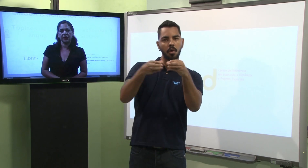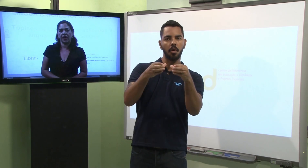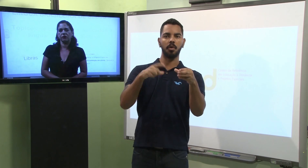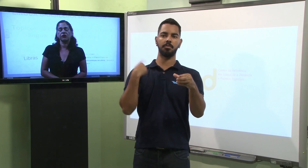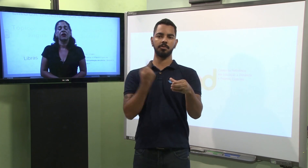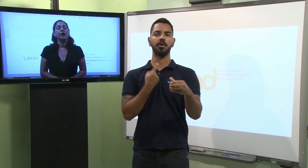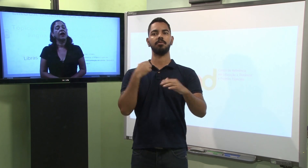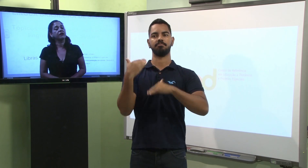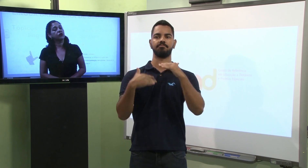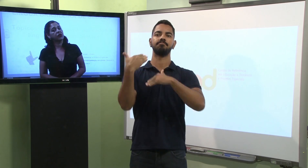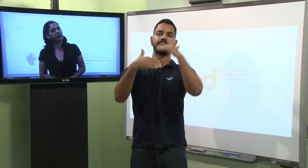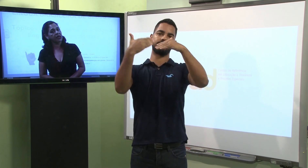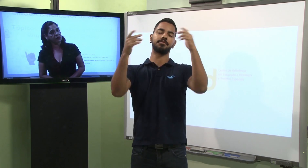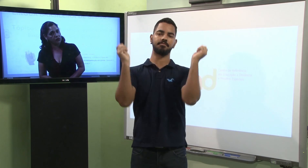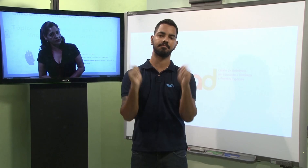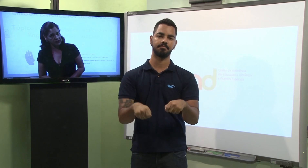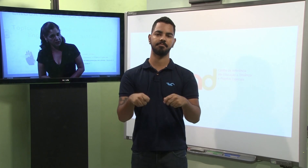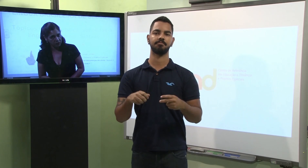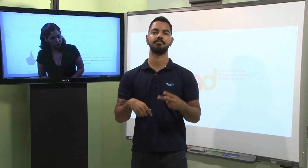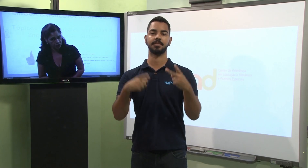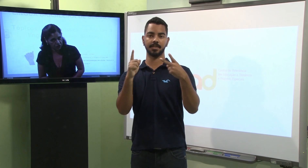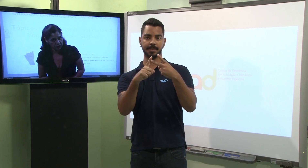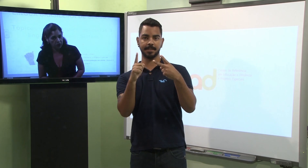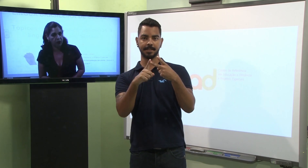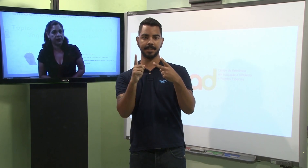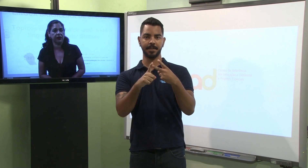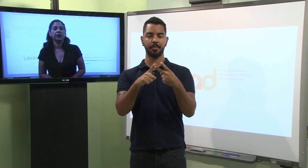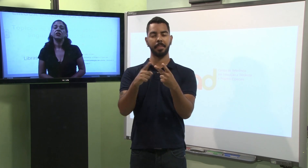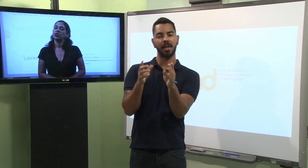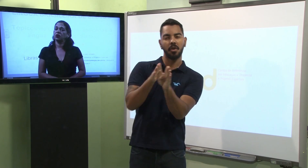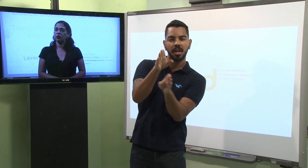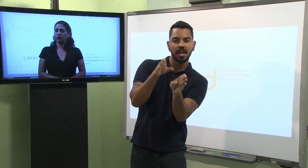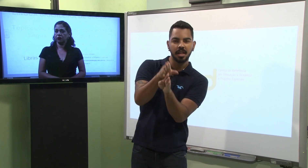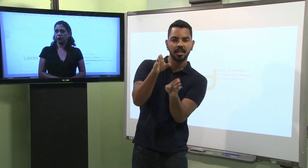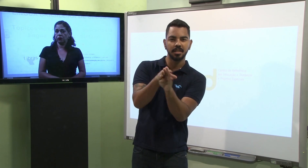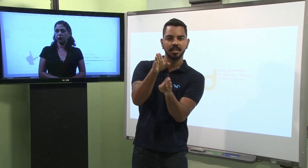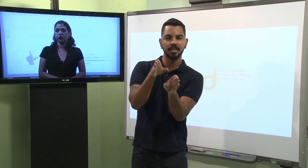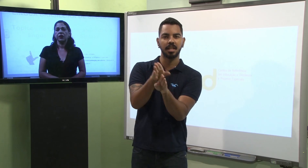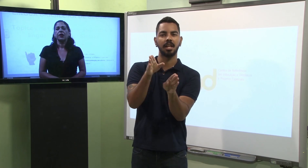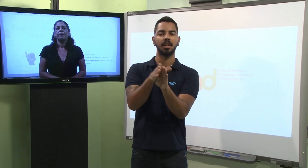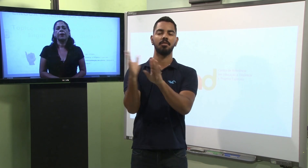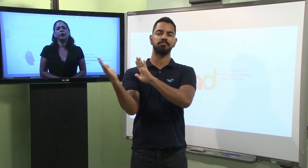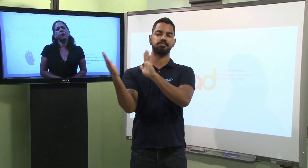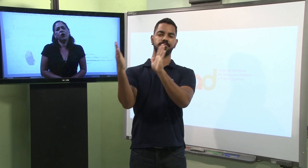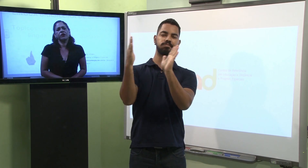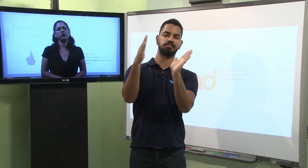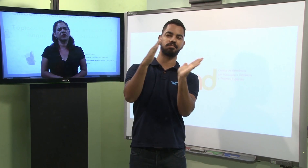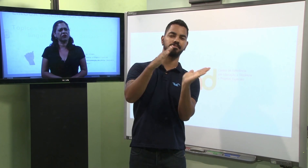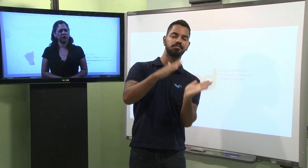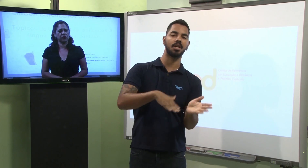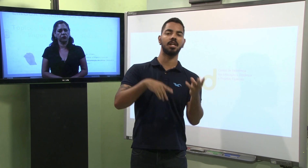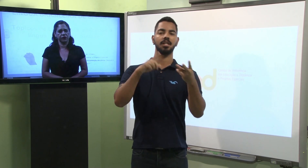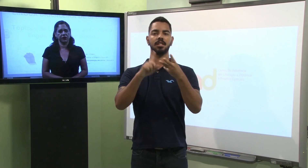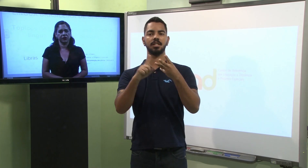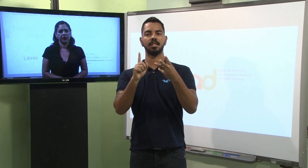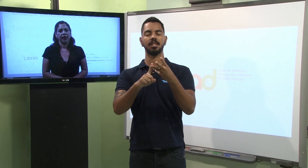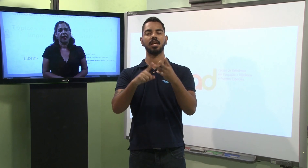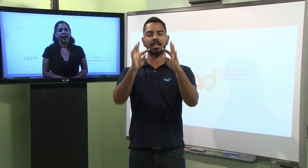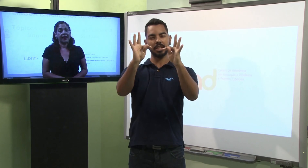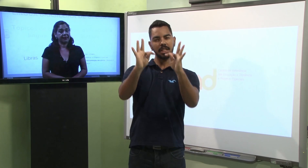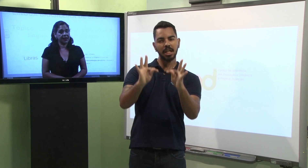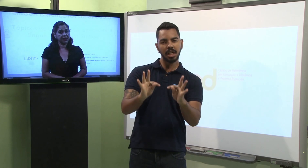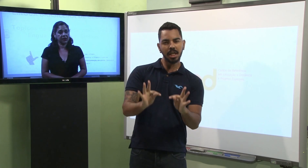textos apresentados, as orientações que irão surgir no decorrer de nossos estudos e postem todas as suas